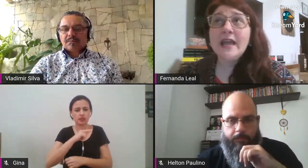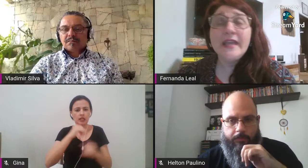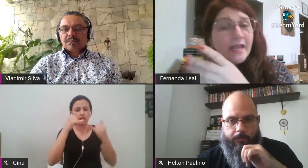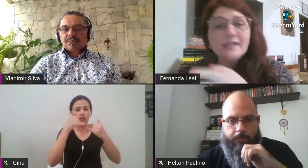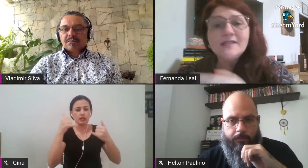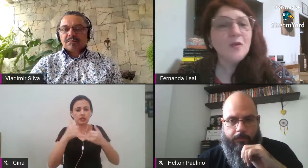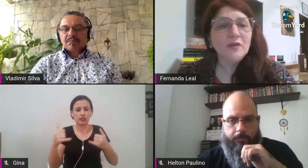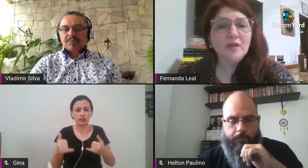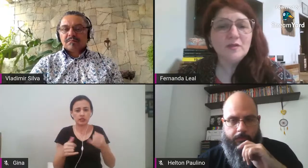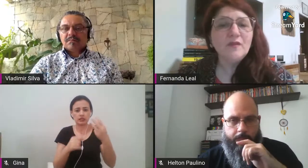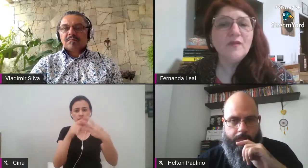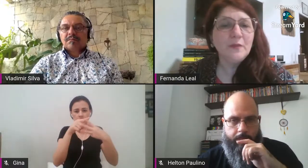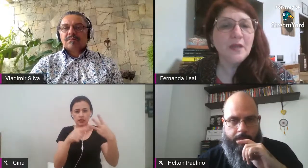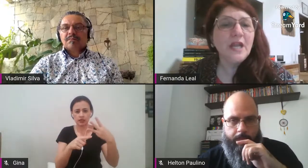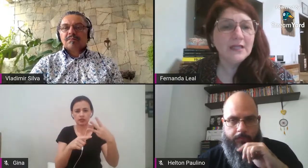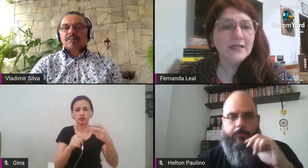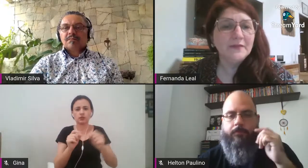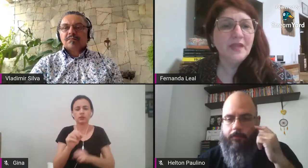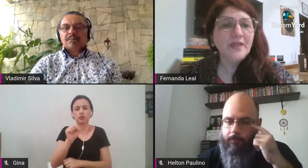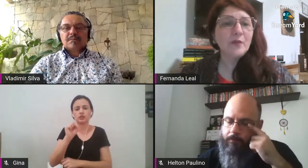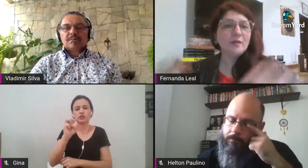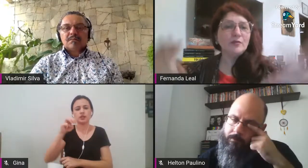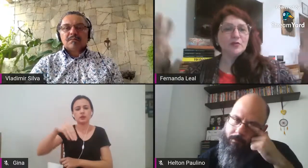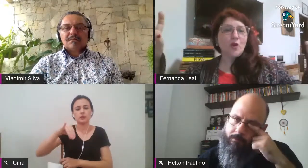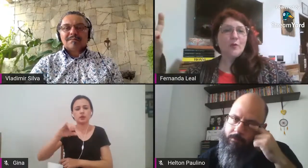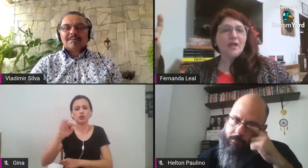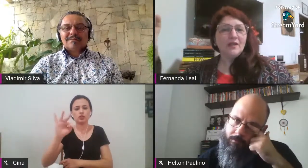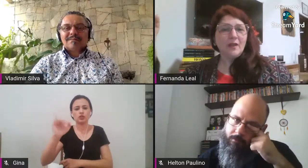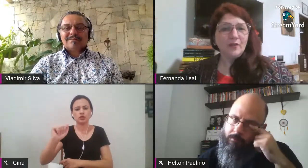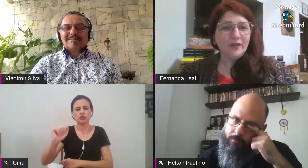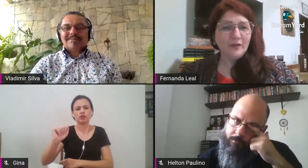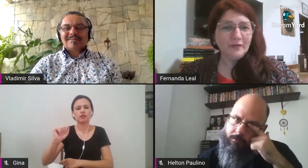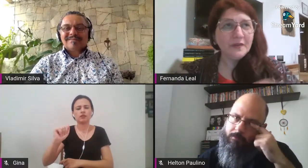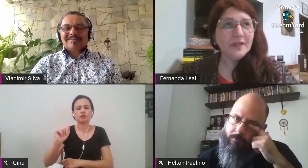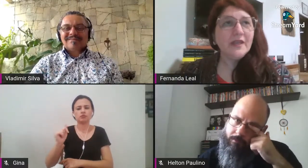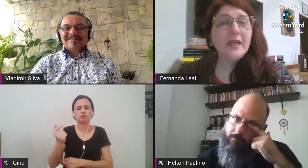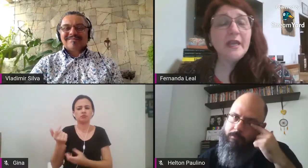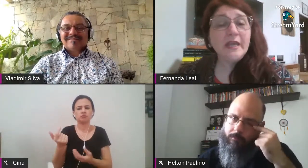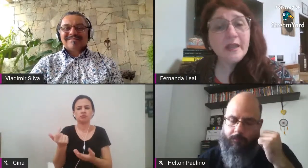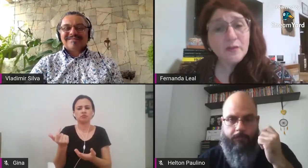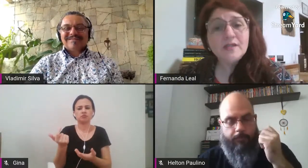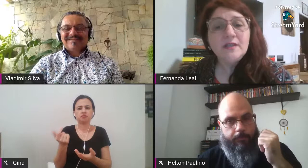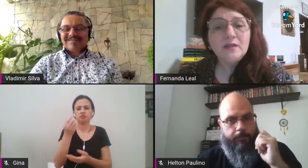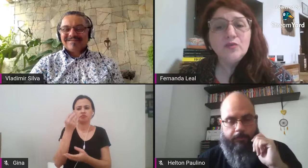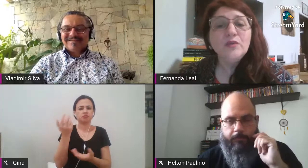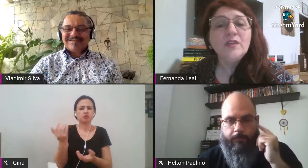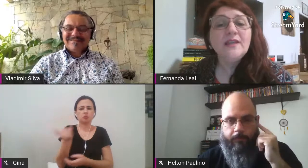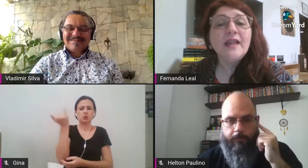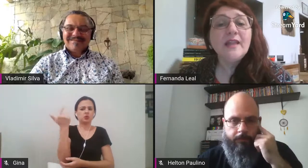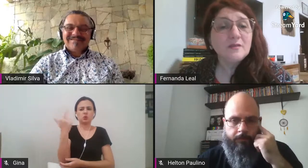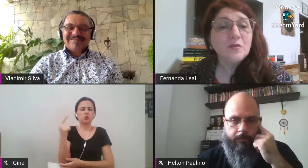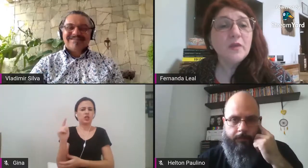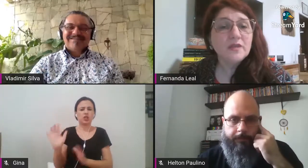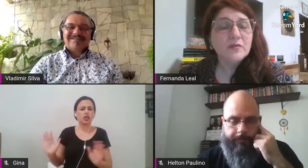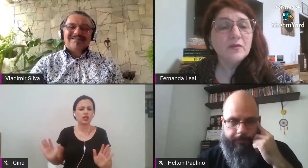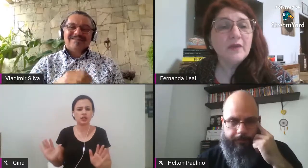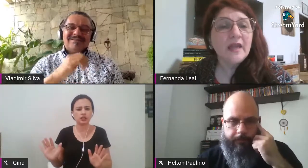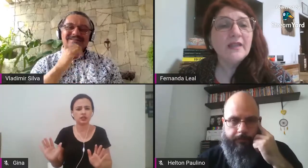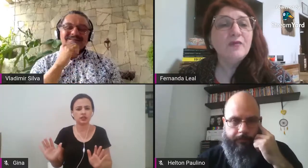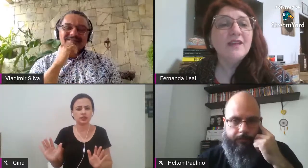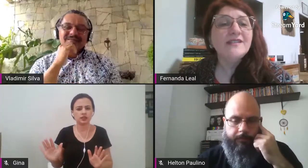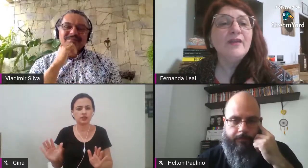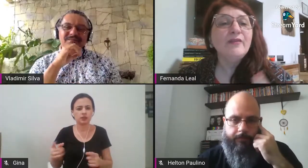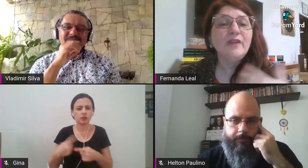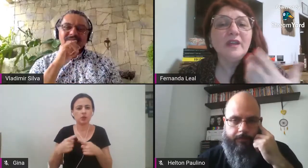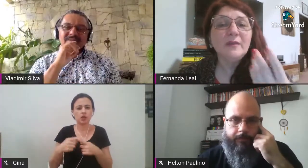eu embarquei, que são três linhas lá, é que aquela semiótica não servia para nada, né? Então, esse é um choque para quem está ouvindo. E